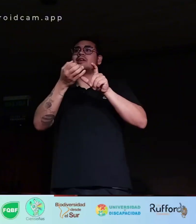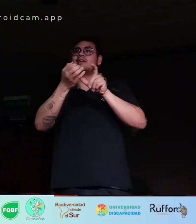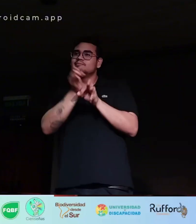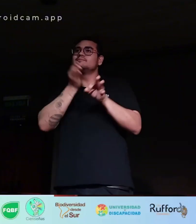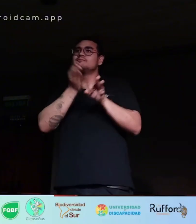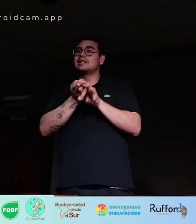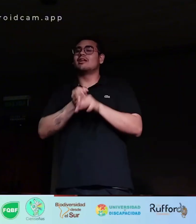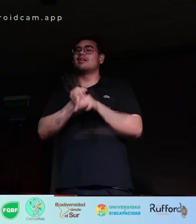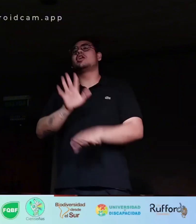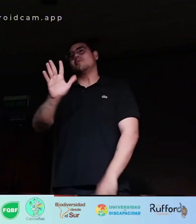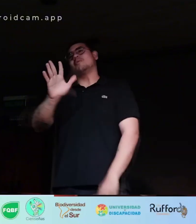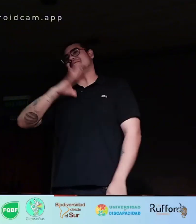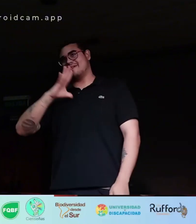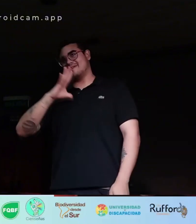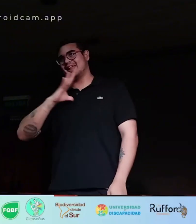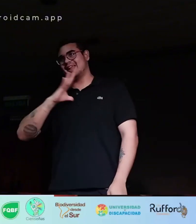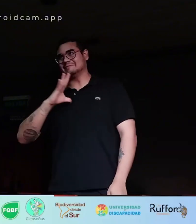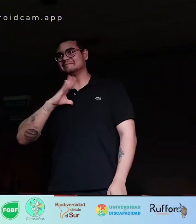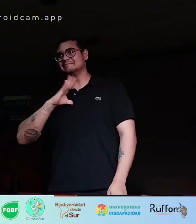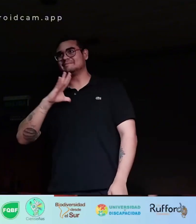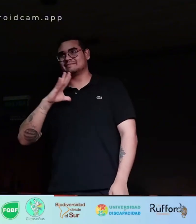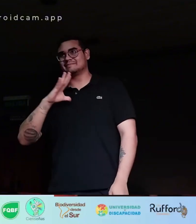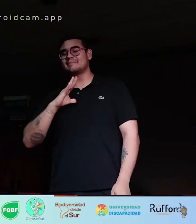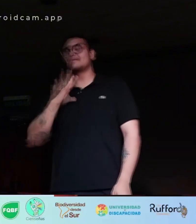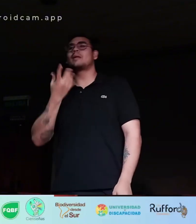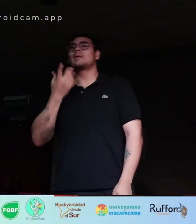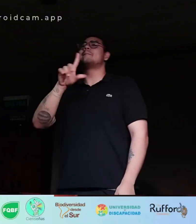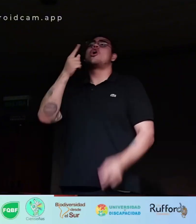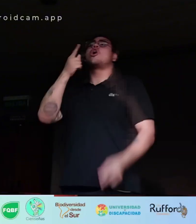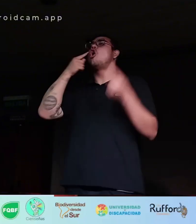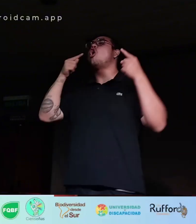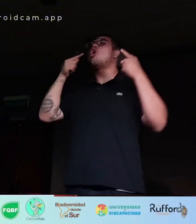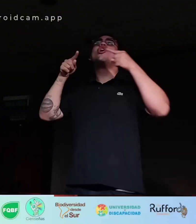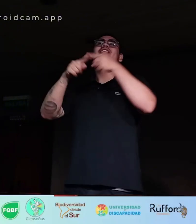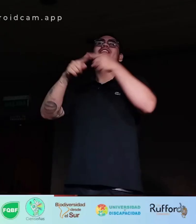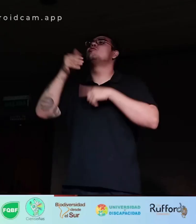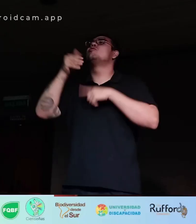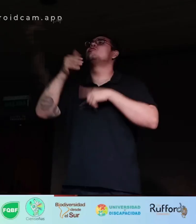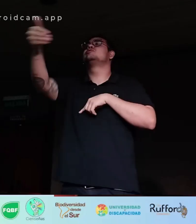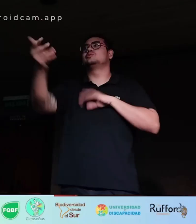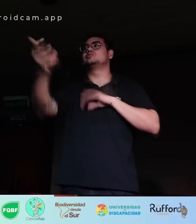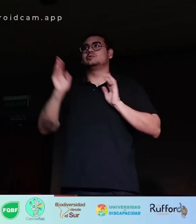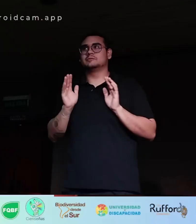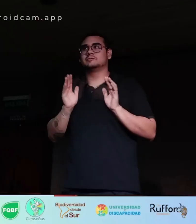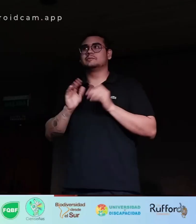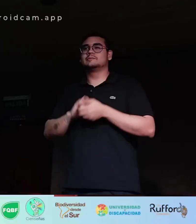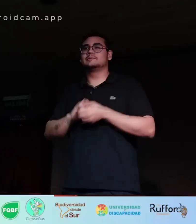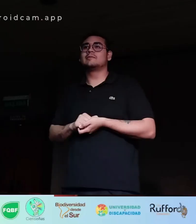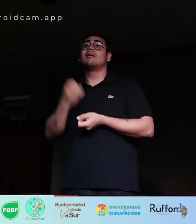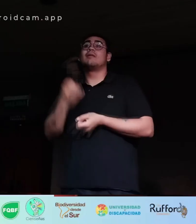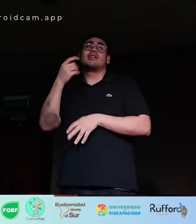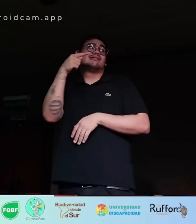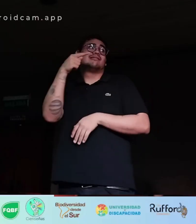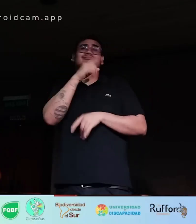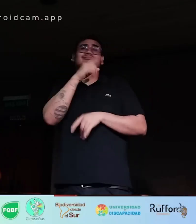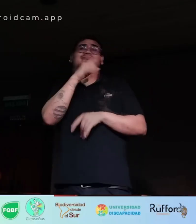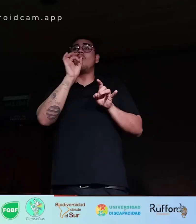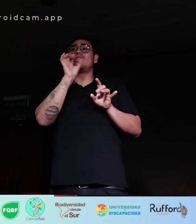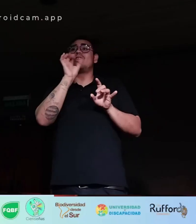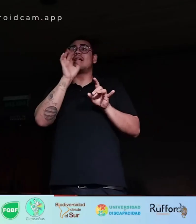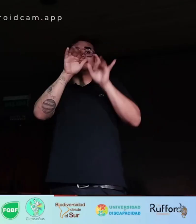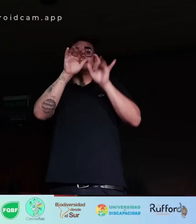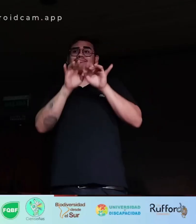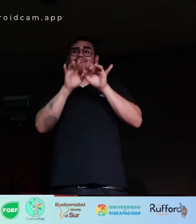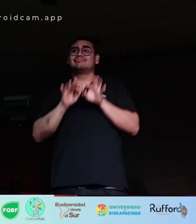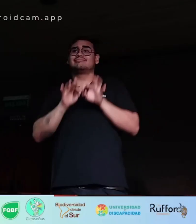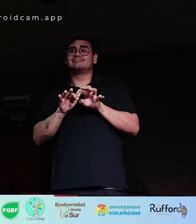eso, pero ese es como un objetivo, digamos, para lanzarla. Porque ahora es simplemente un código. Uno lo coloca en la compu